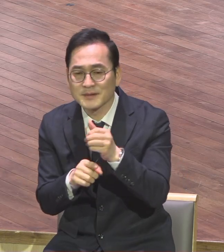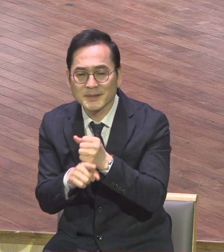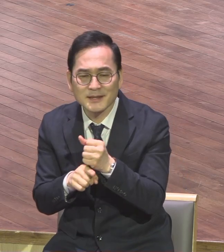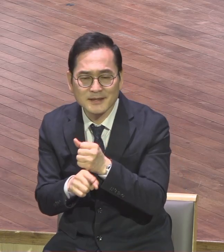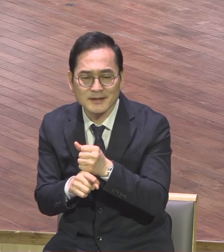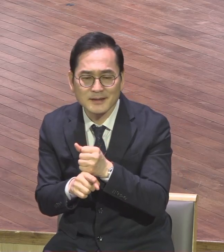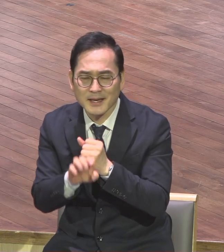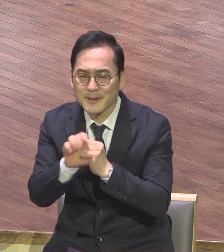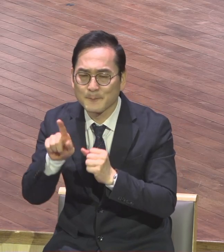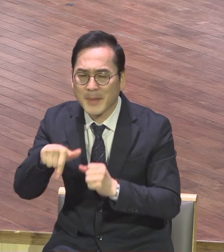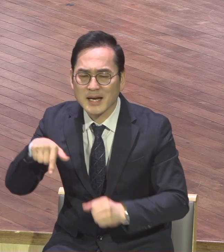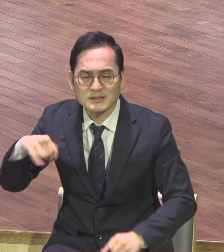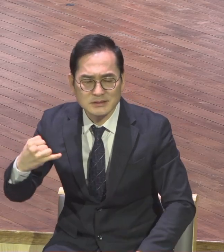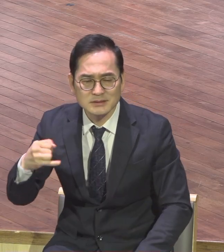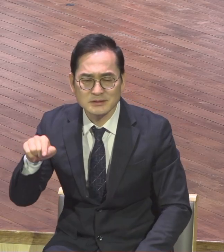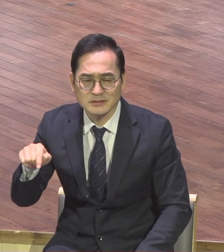그렇게